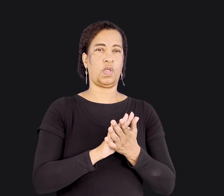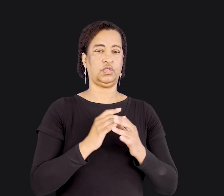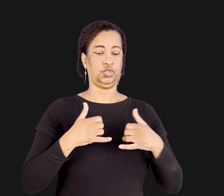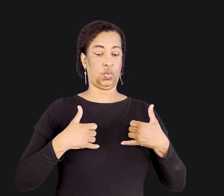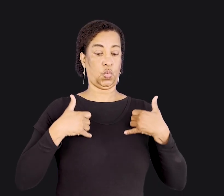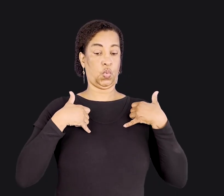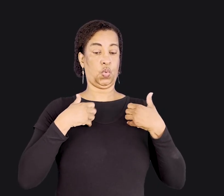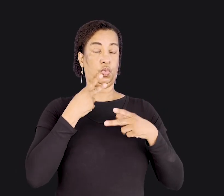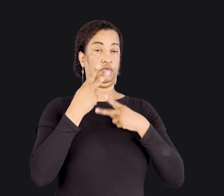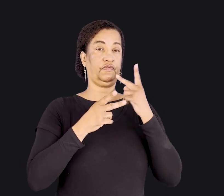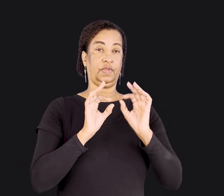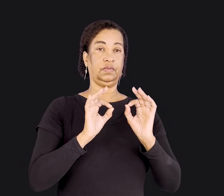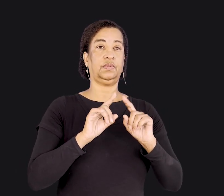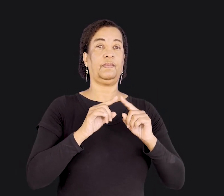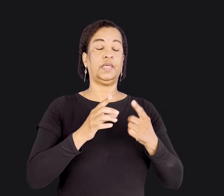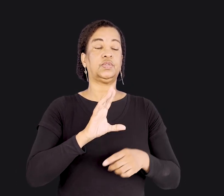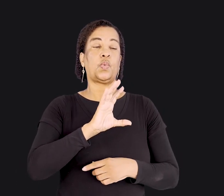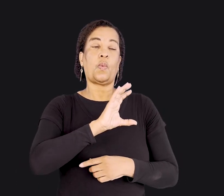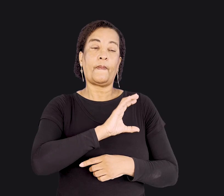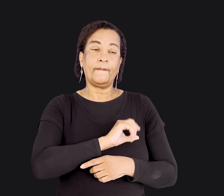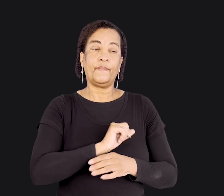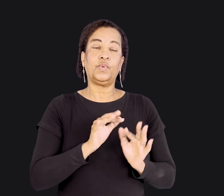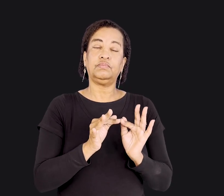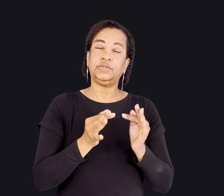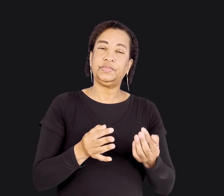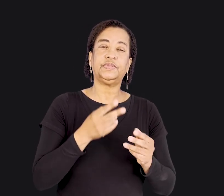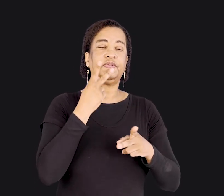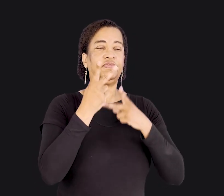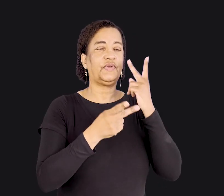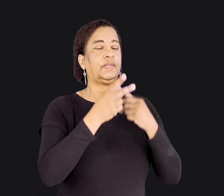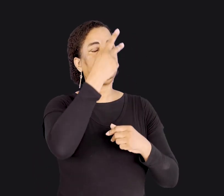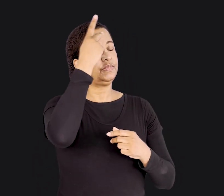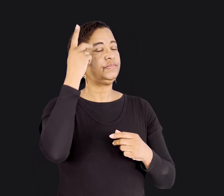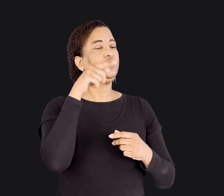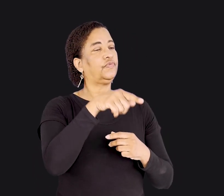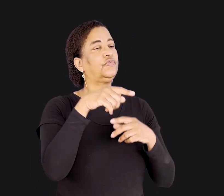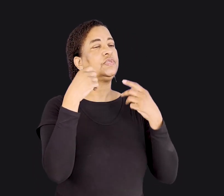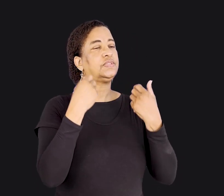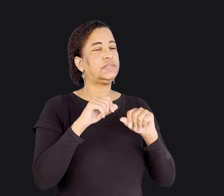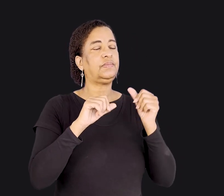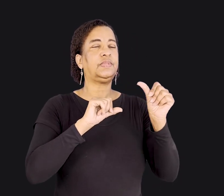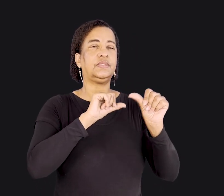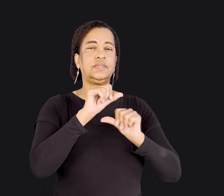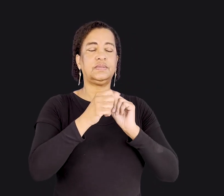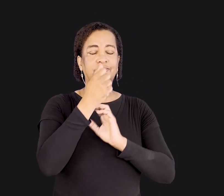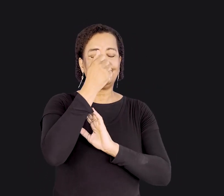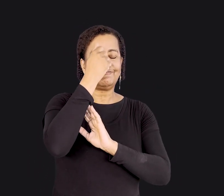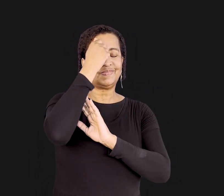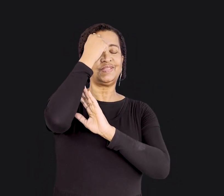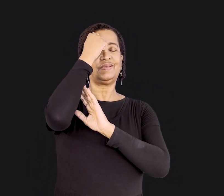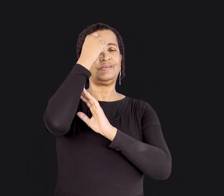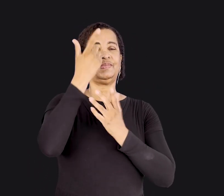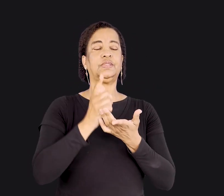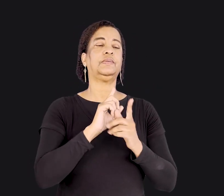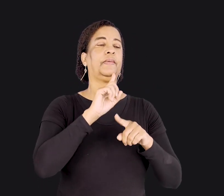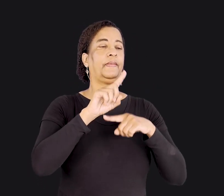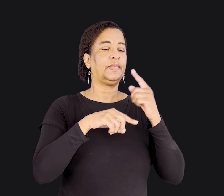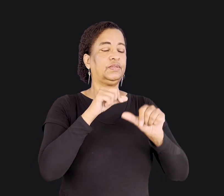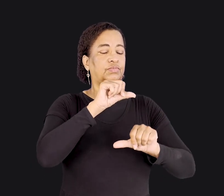com orgulho, mas com amor e humildade que dizemos àquela pessoa: ei, você precisa se arrepender para ser